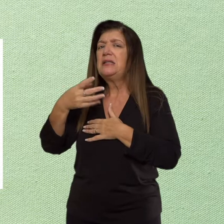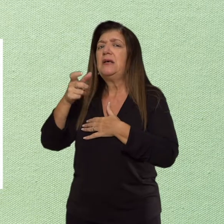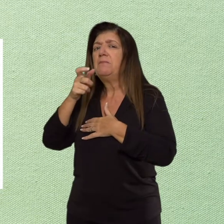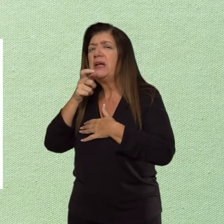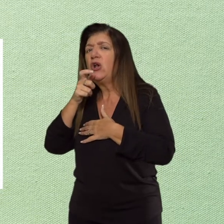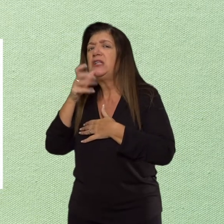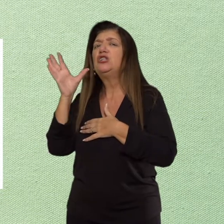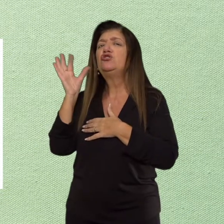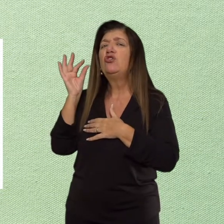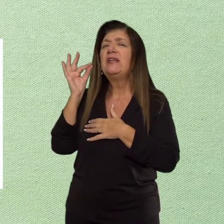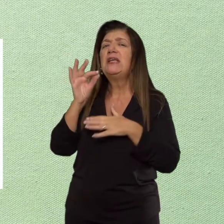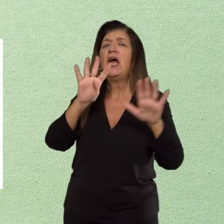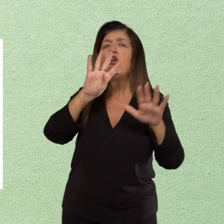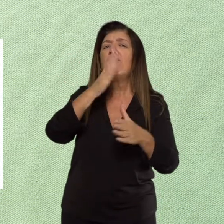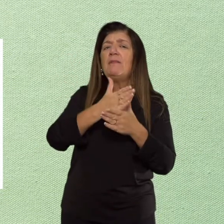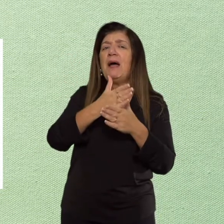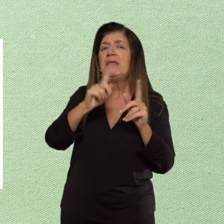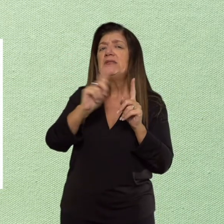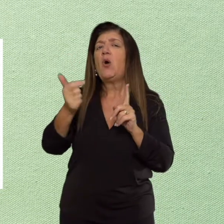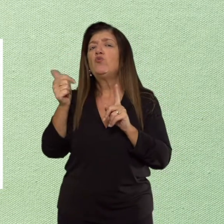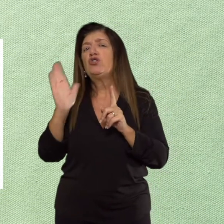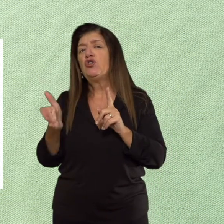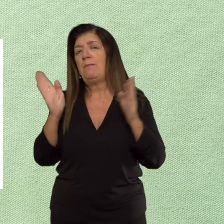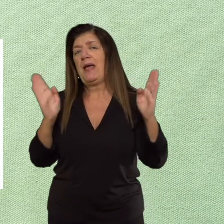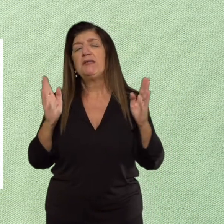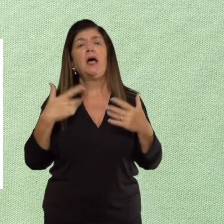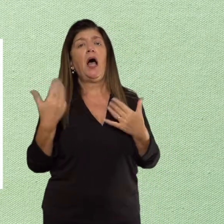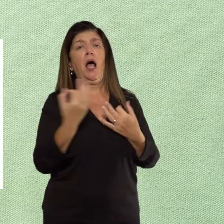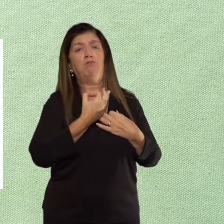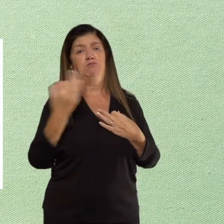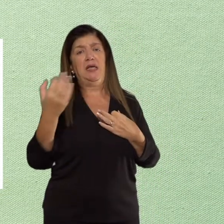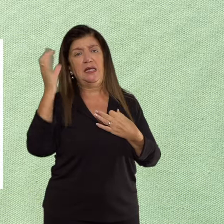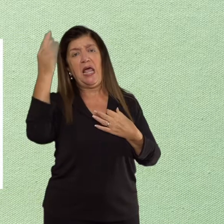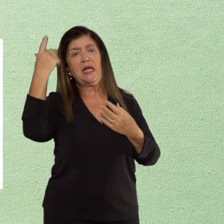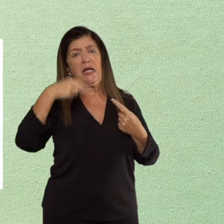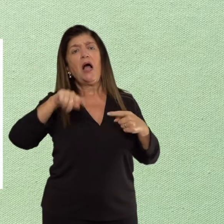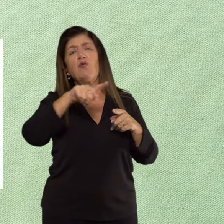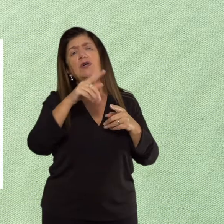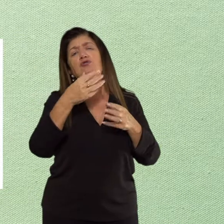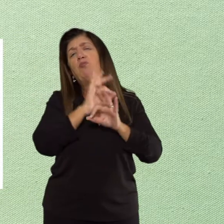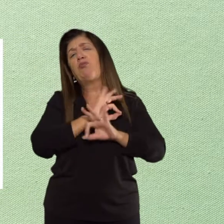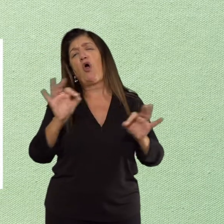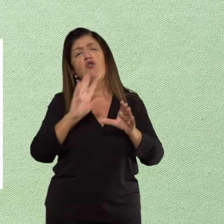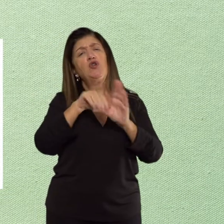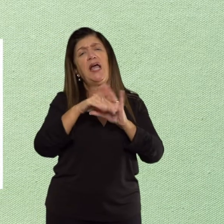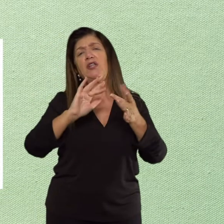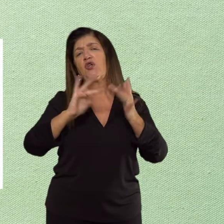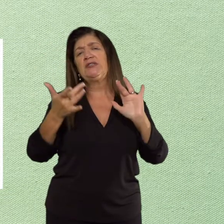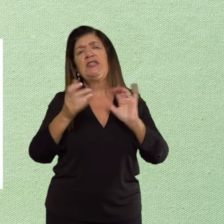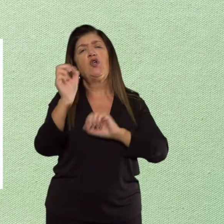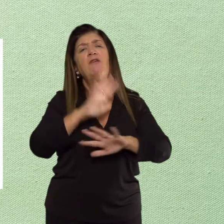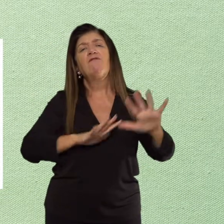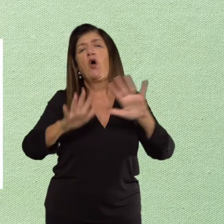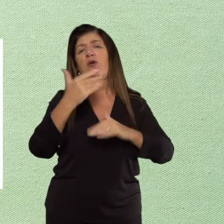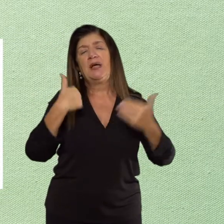dalle 9:30 alle 11:30. Ok, molto bene, quindi nel caso in cui qualcuno dovesse Questo aver si può trovare bisogno. anche sul sito di Informa Disabili. Perfetto, infatti stavo per